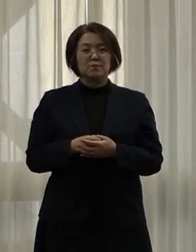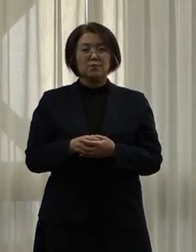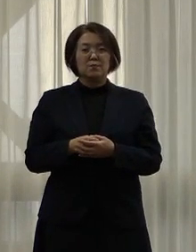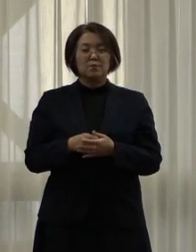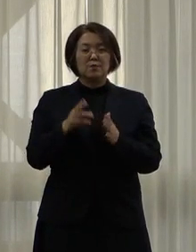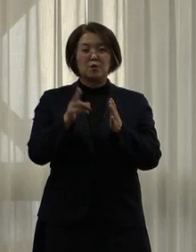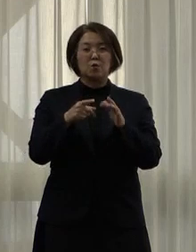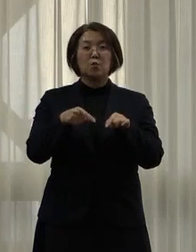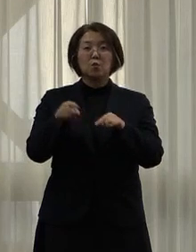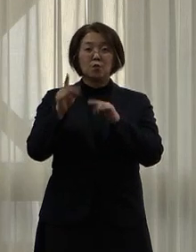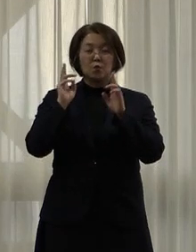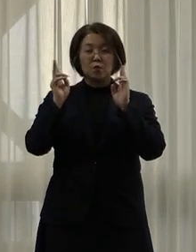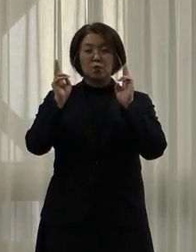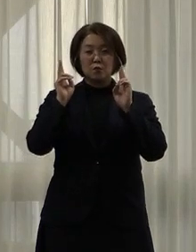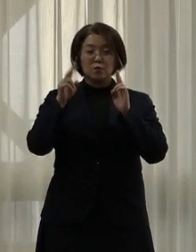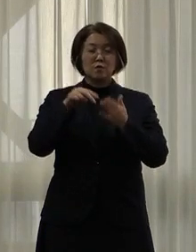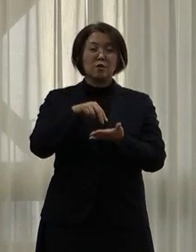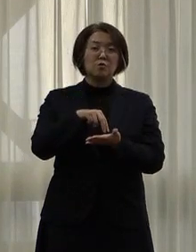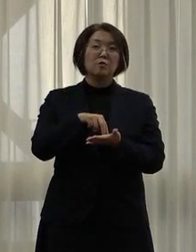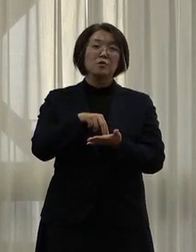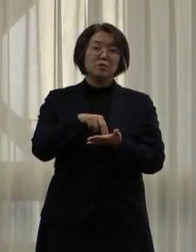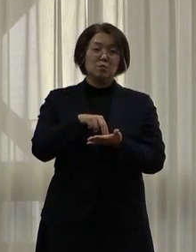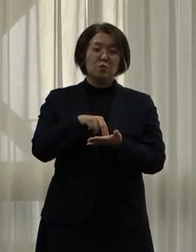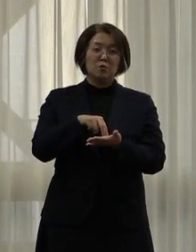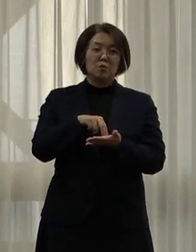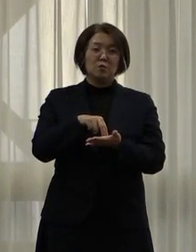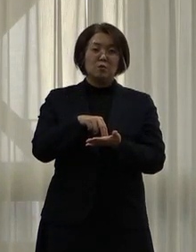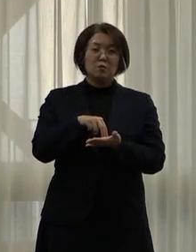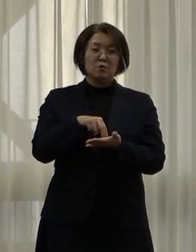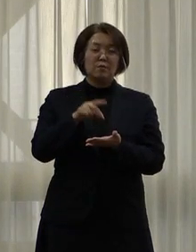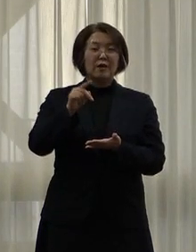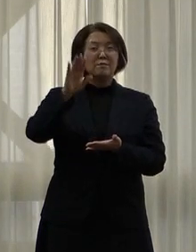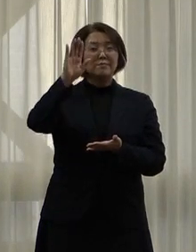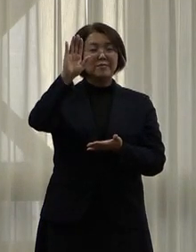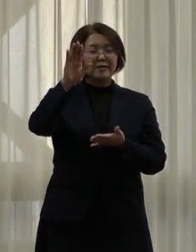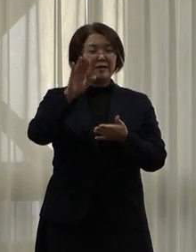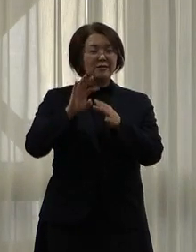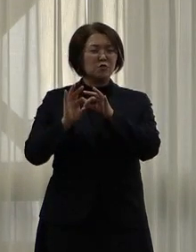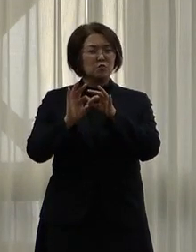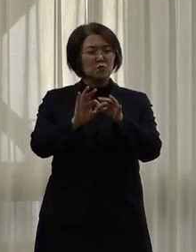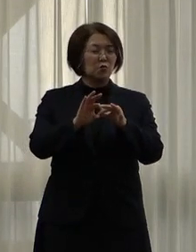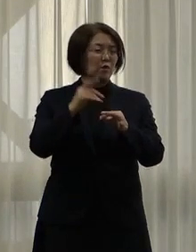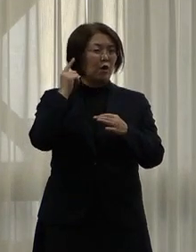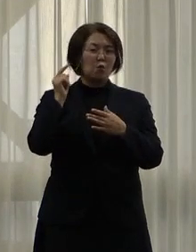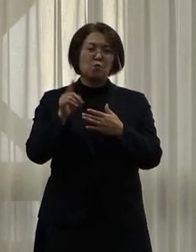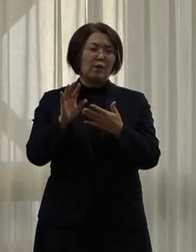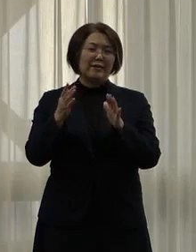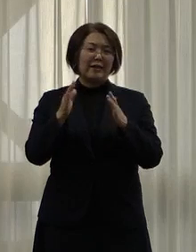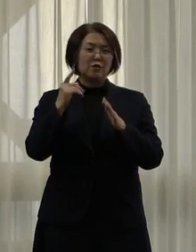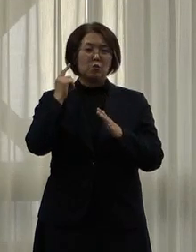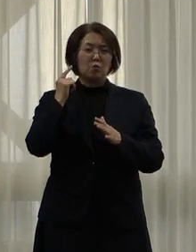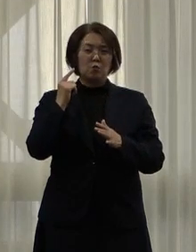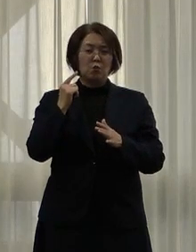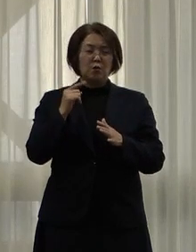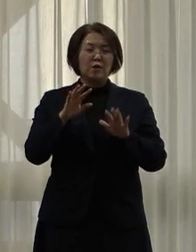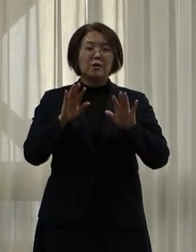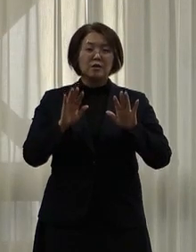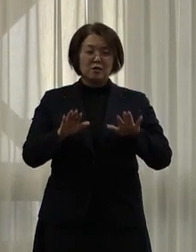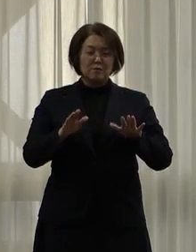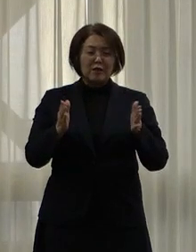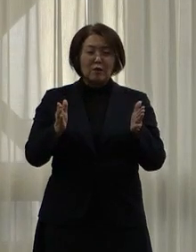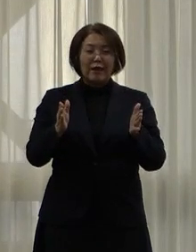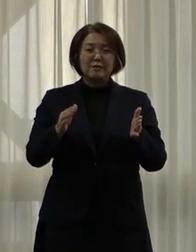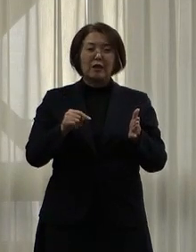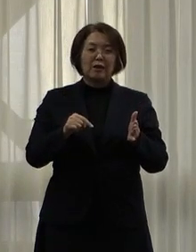旅行業者の側もですね、そんなことで未来があるものとは多分思っていらっしゃらないと思います。この機会に一気にこのできる